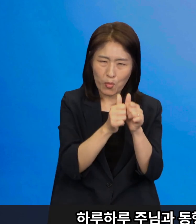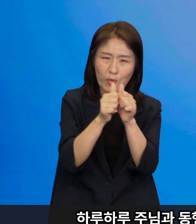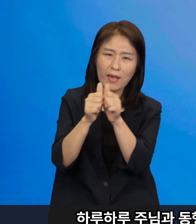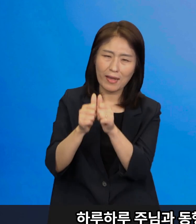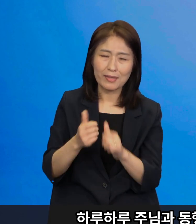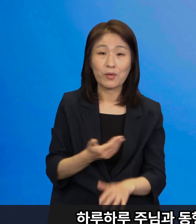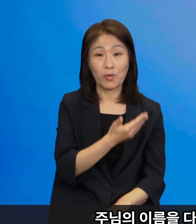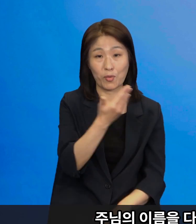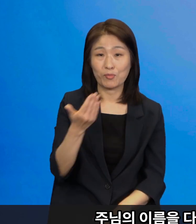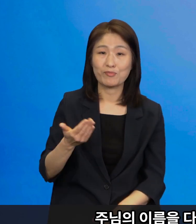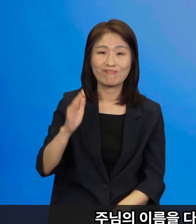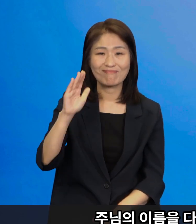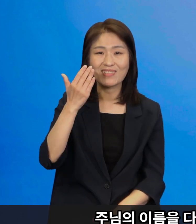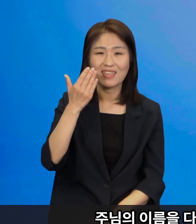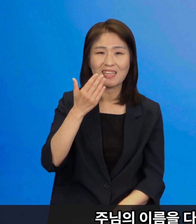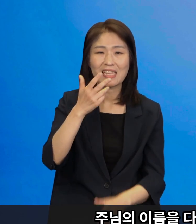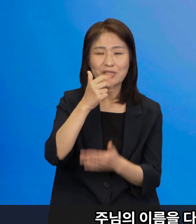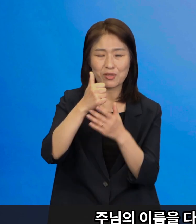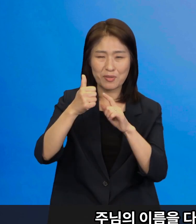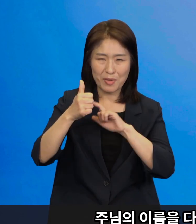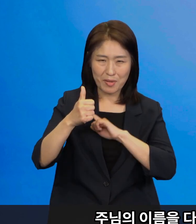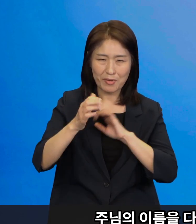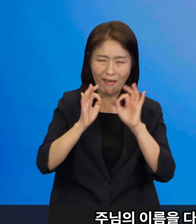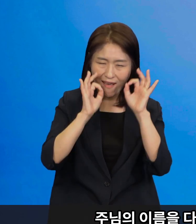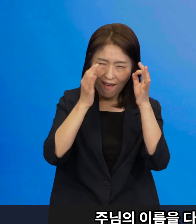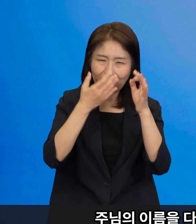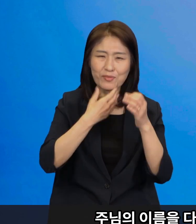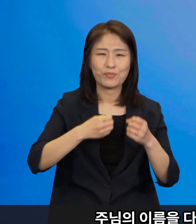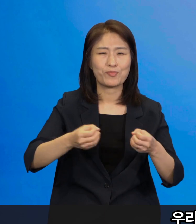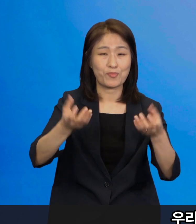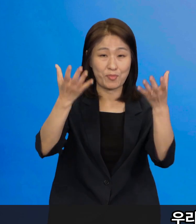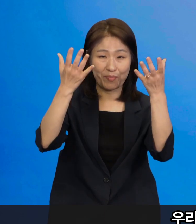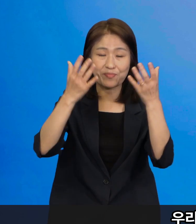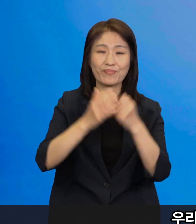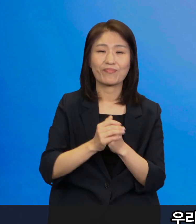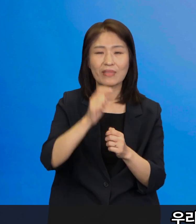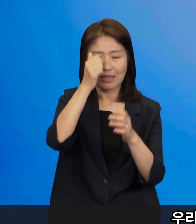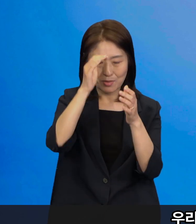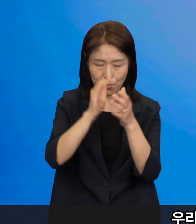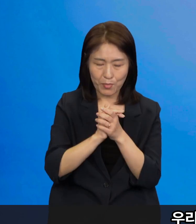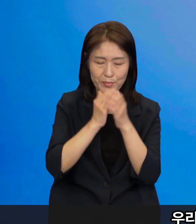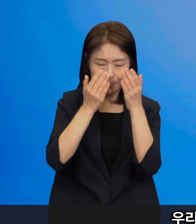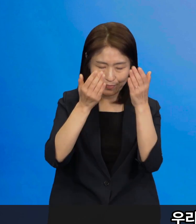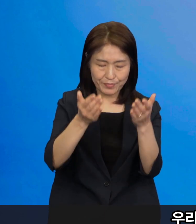되시기를 주님의 이름으로 다시 한번 간절히 축원드립니다. 우리 기도하겠습니다.